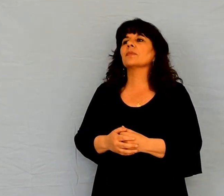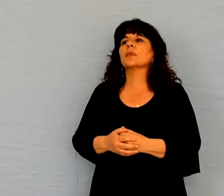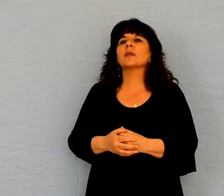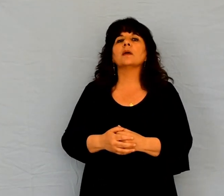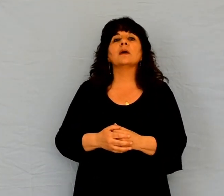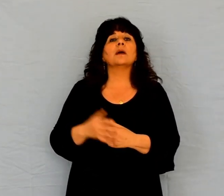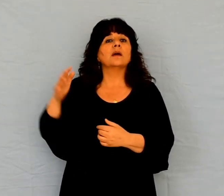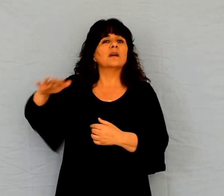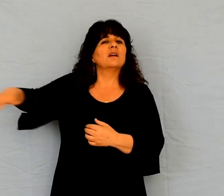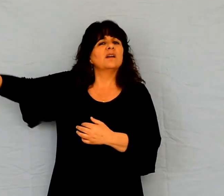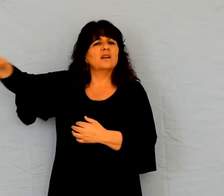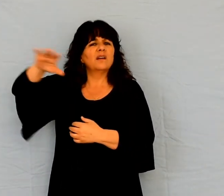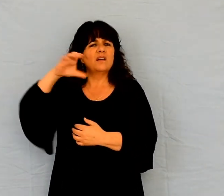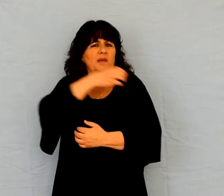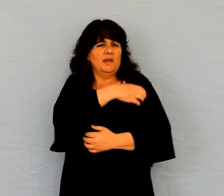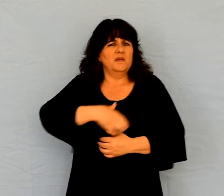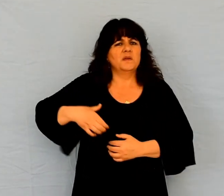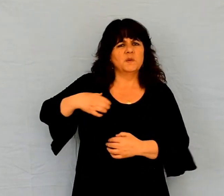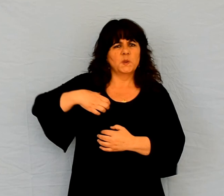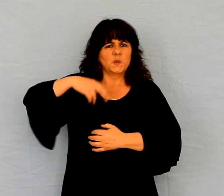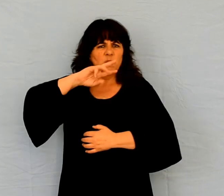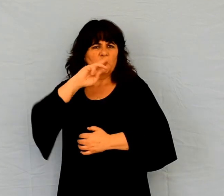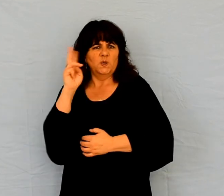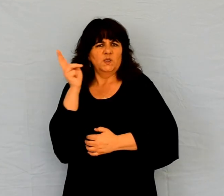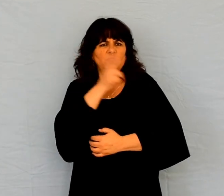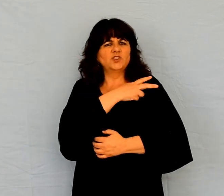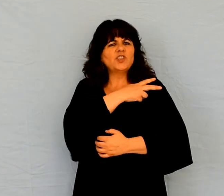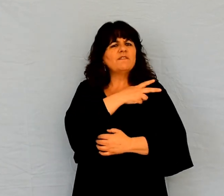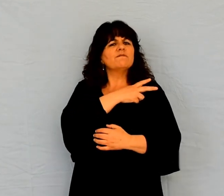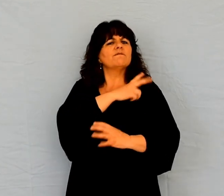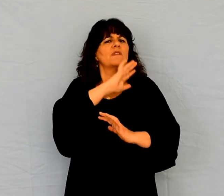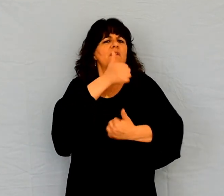grands prêtres, chefs de garde du temple et anciens :